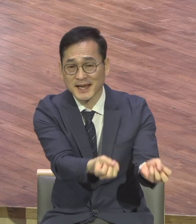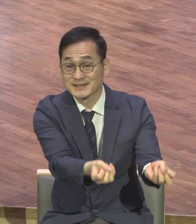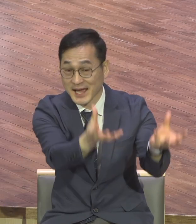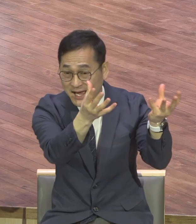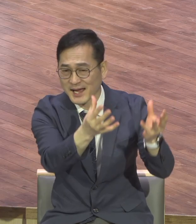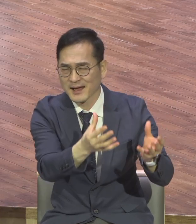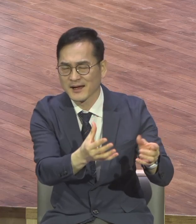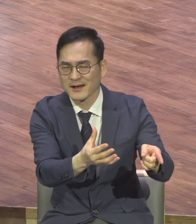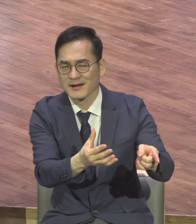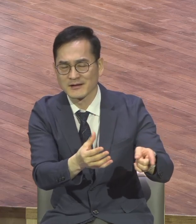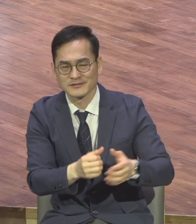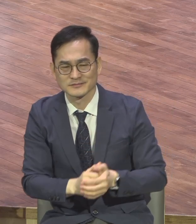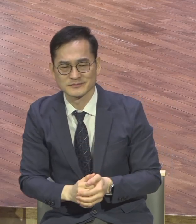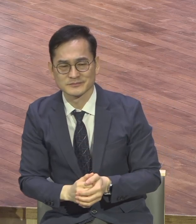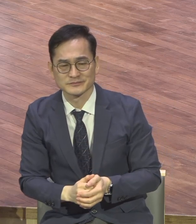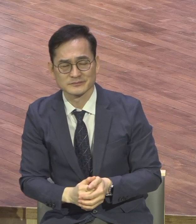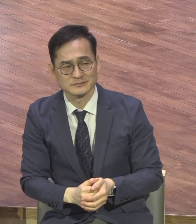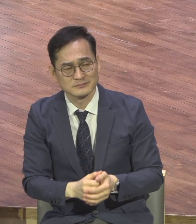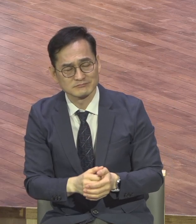쫙 꽉 본나게 차서요.